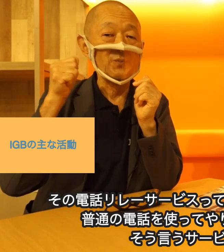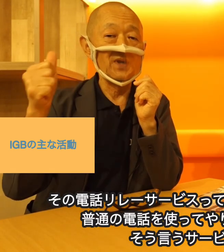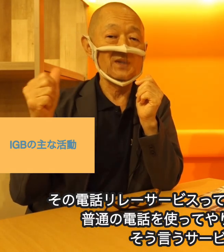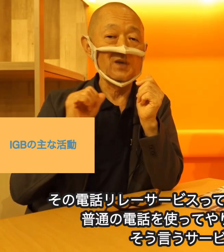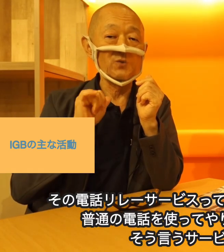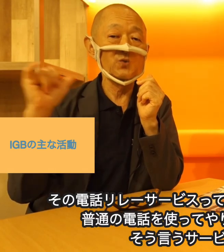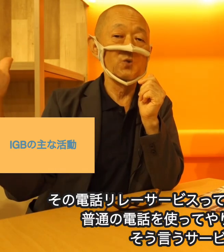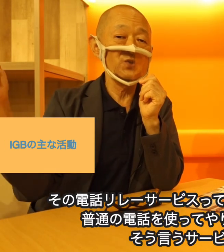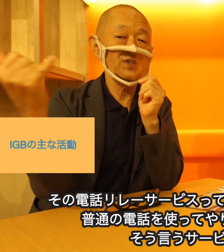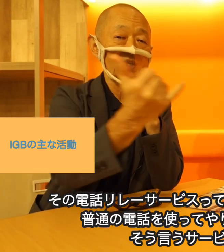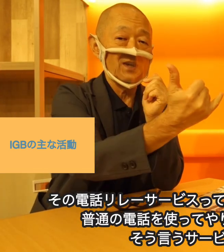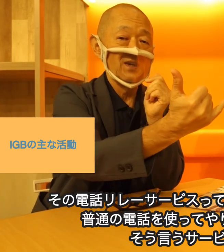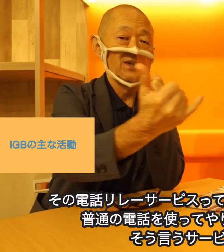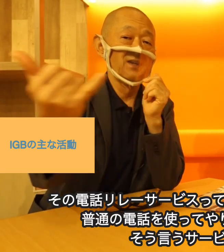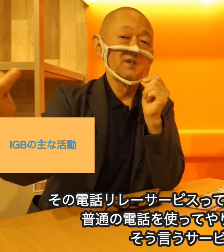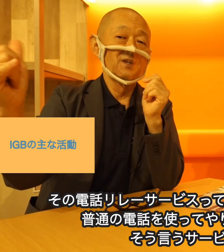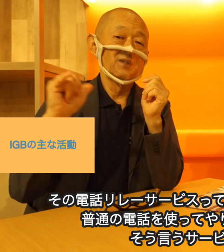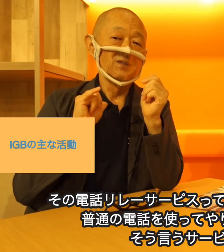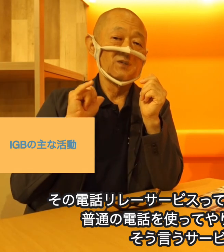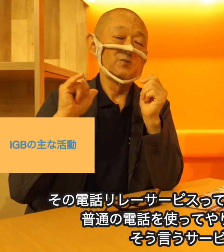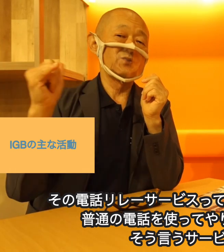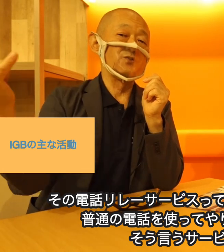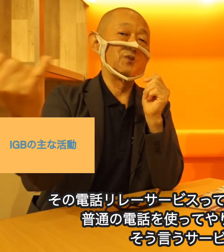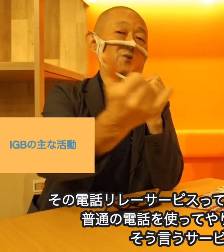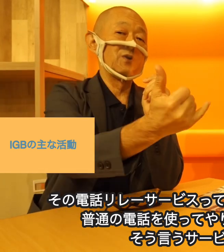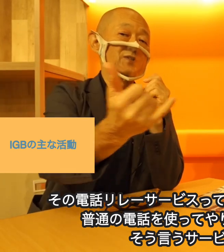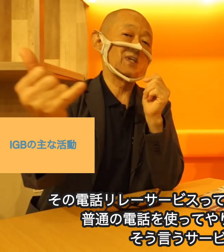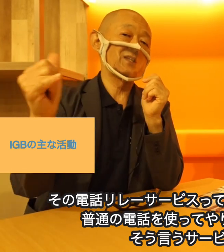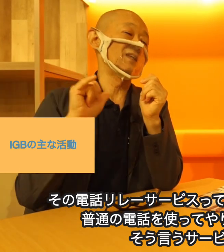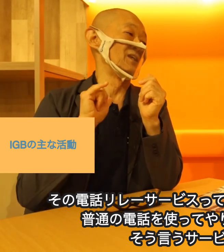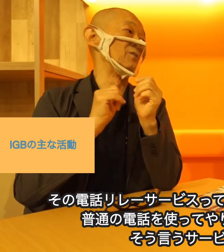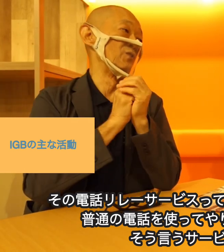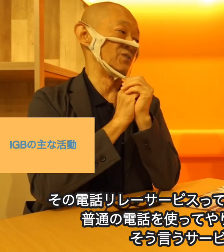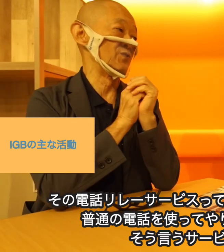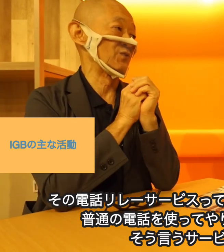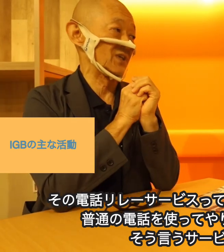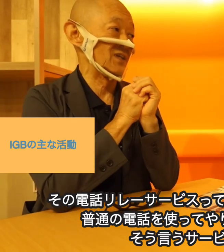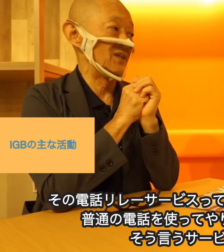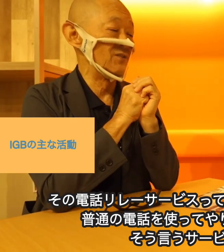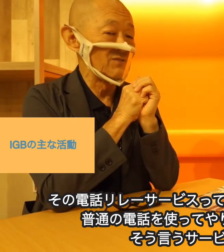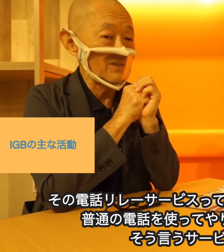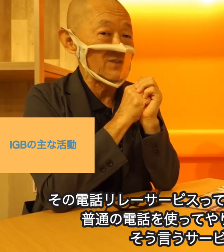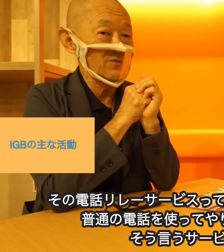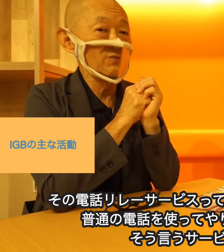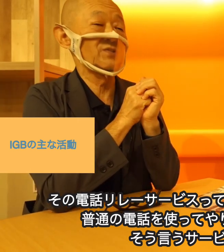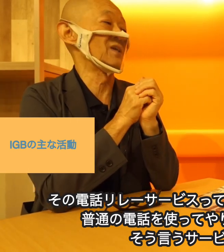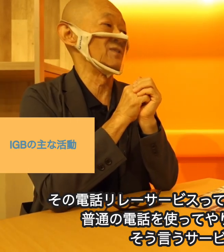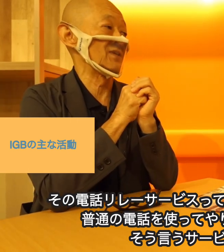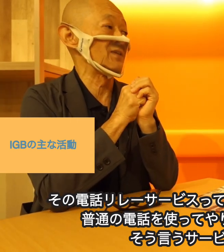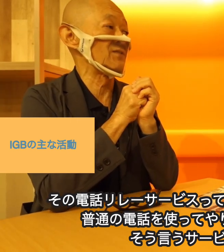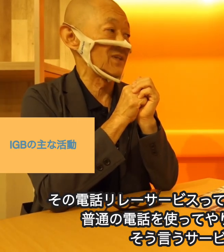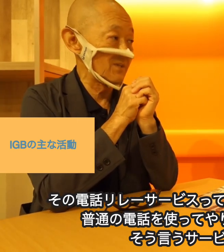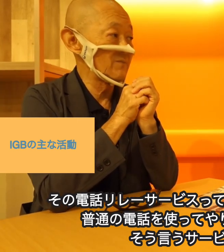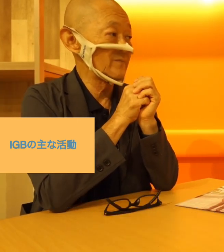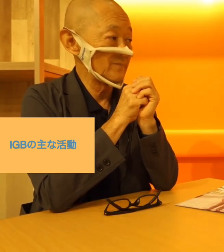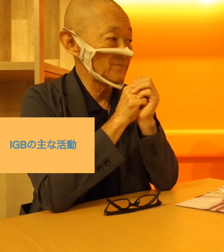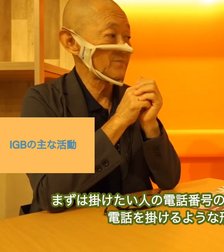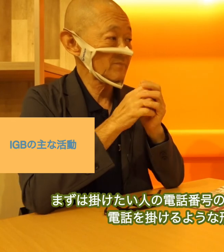レーターを通して普通の電話を使ってやり取りすることができる、そういうサービスなんですね。 まず